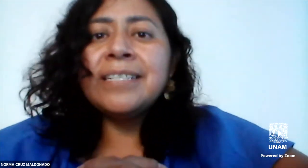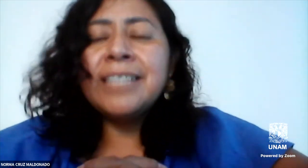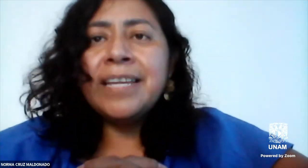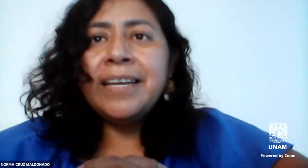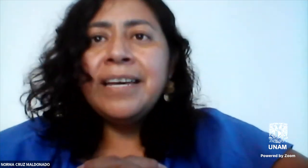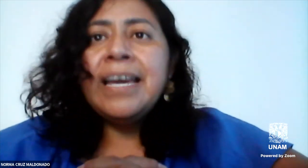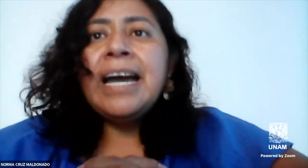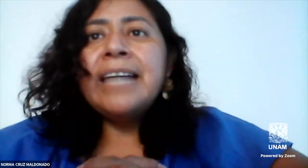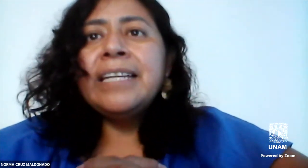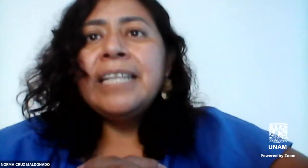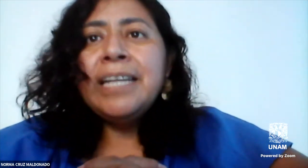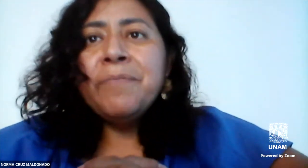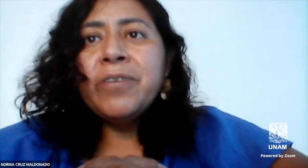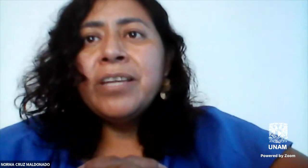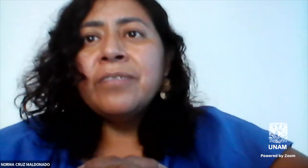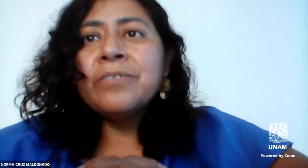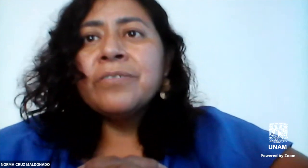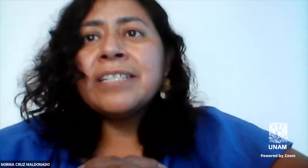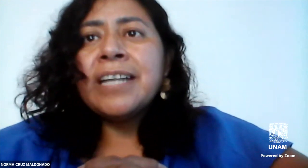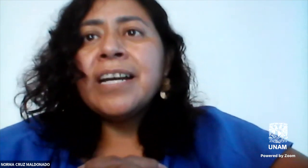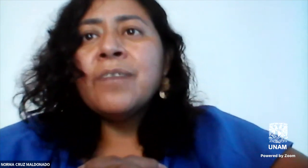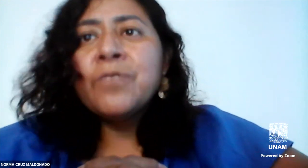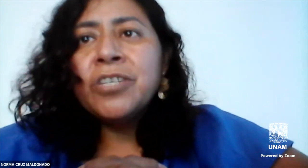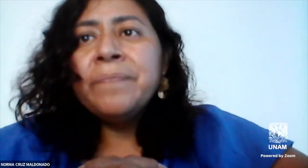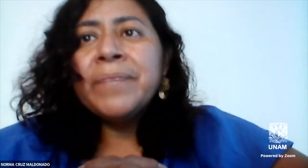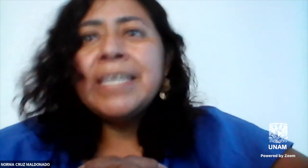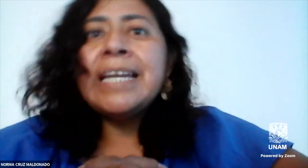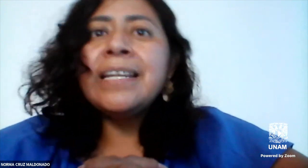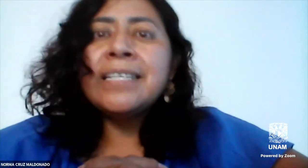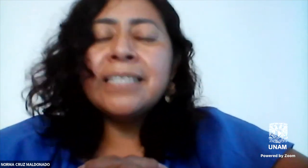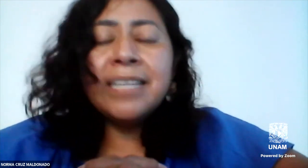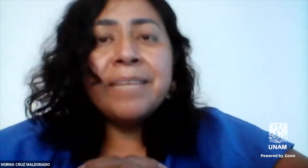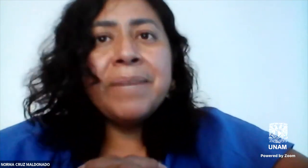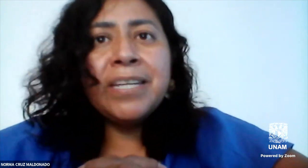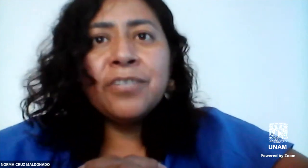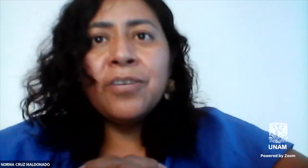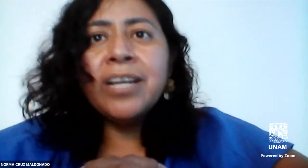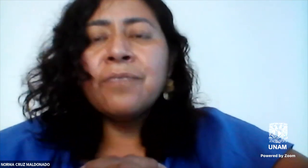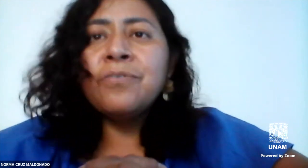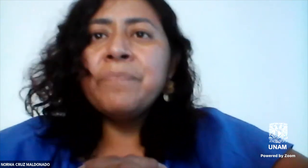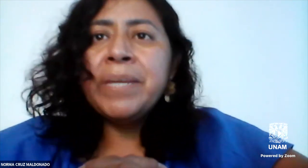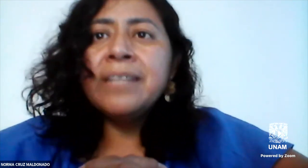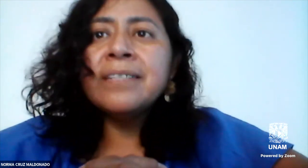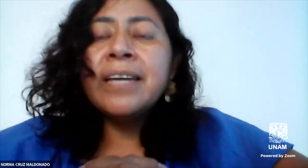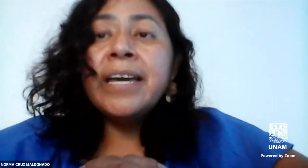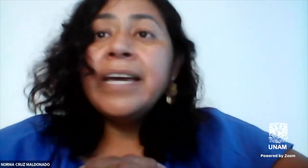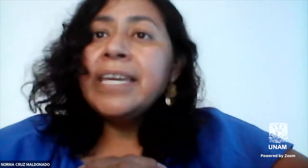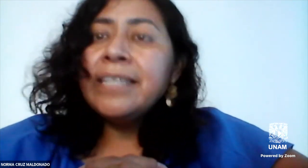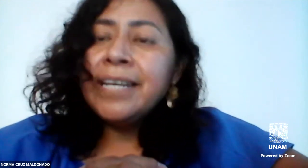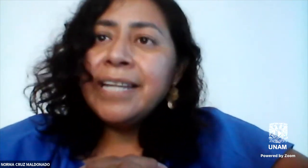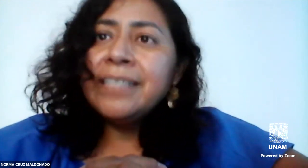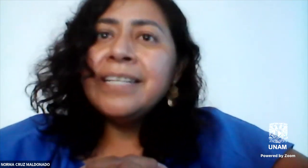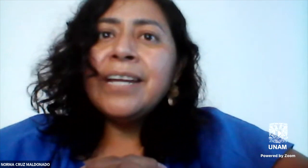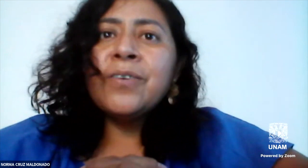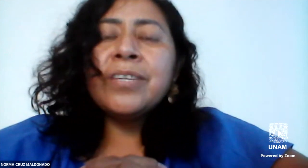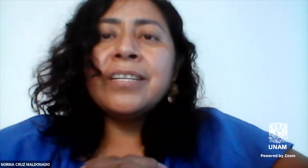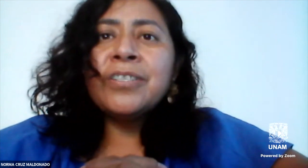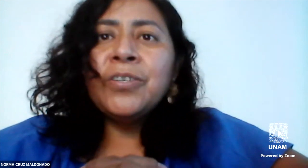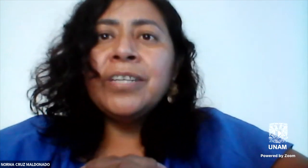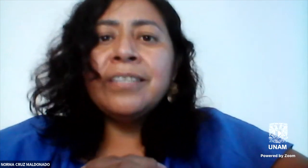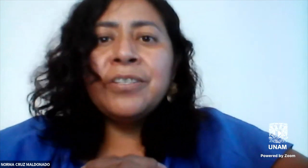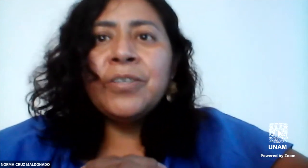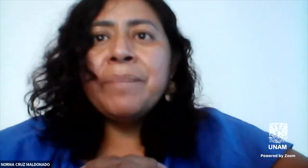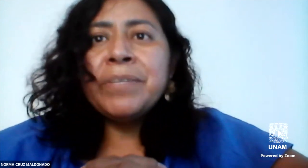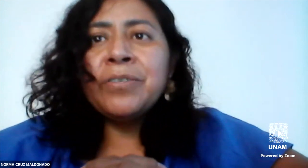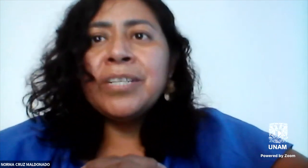a la licenciada Ana Lilia Moreno Sakaguchi y a la licenciada Marisol Garduño Pérez, integrantes de la